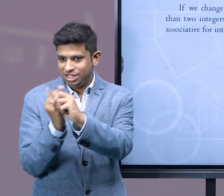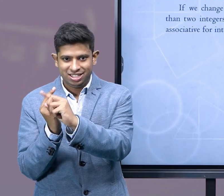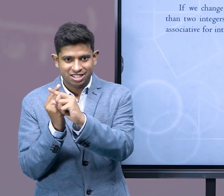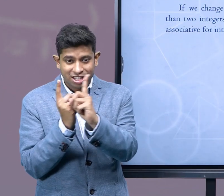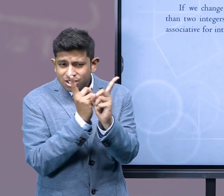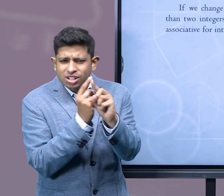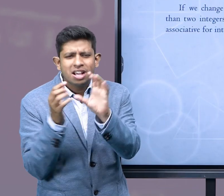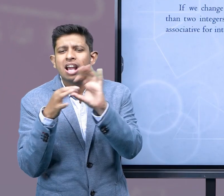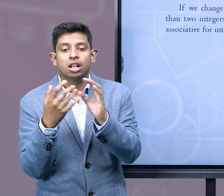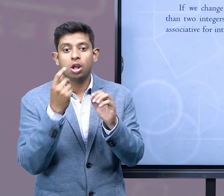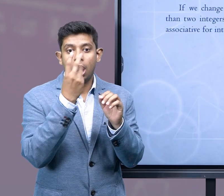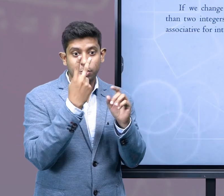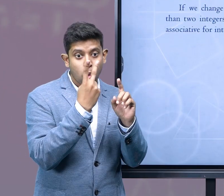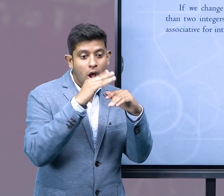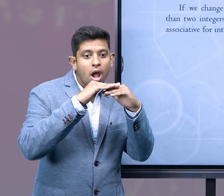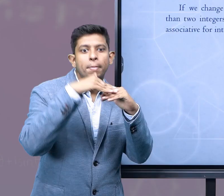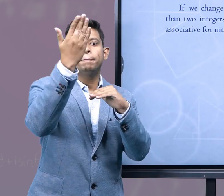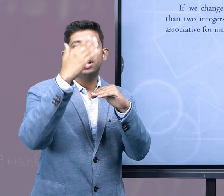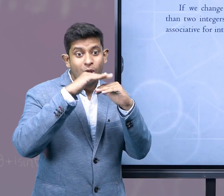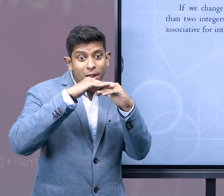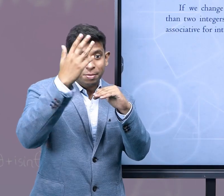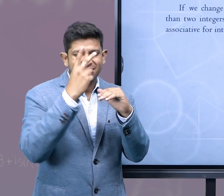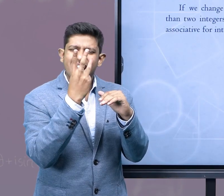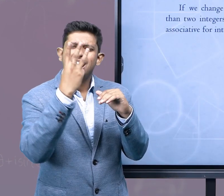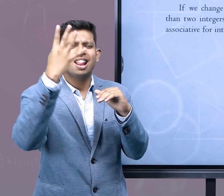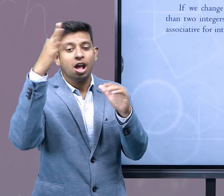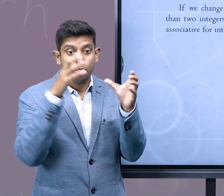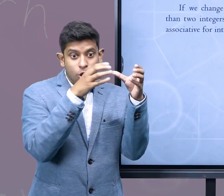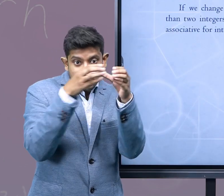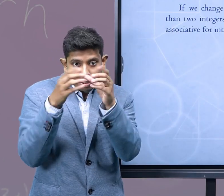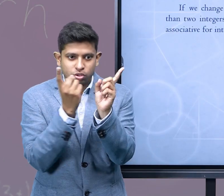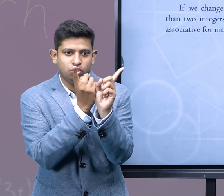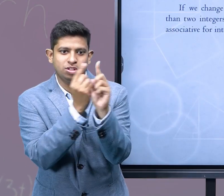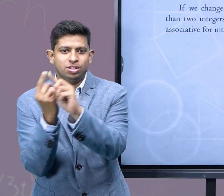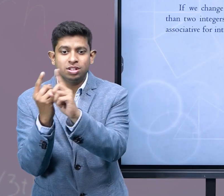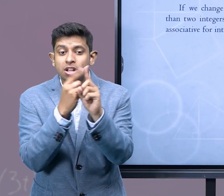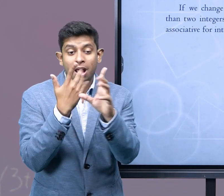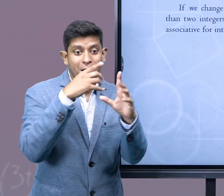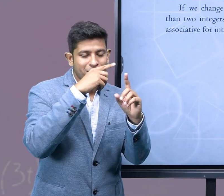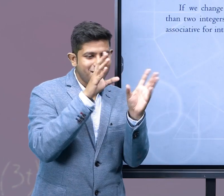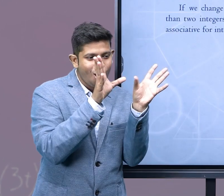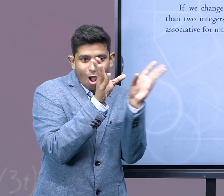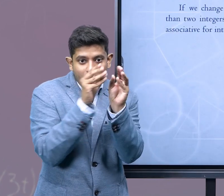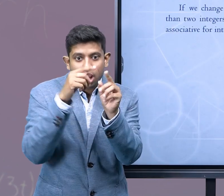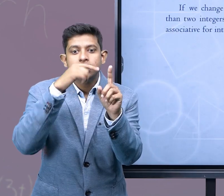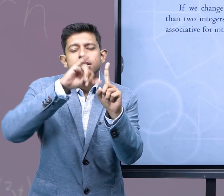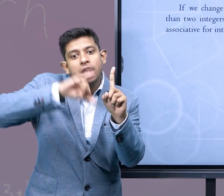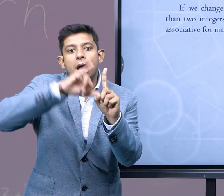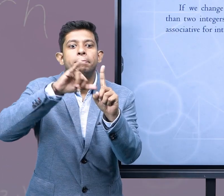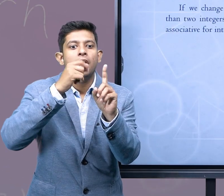अधिक पूर्णांकों को जोड़ते समय पूर्णांकों के समूह को बदलते हैं और परिणाम वही रहता है तो हम